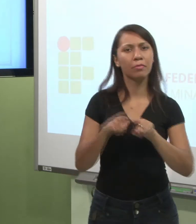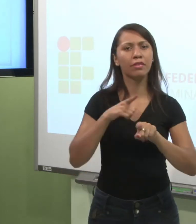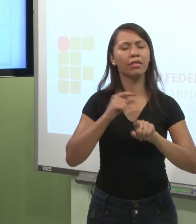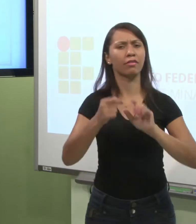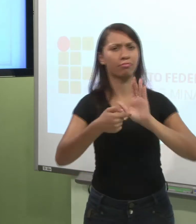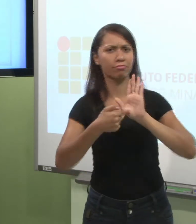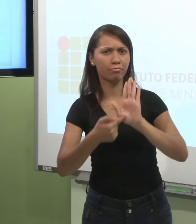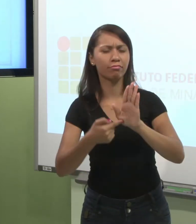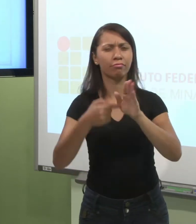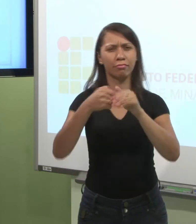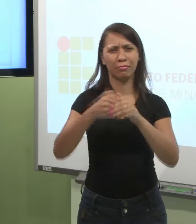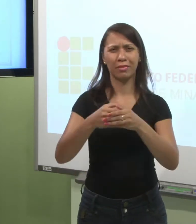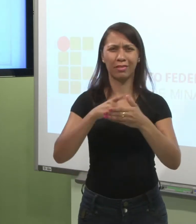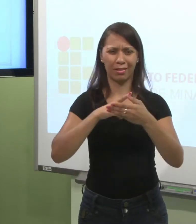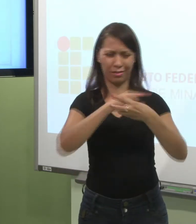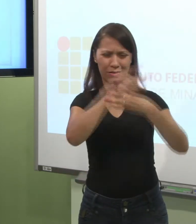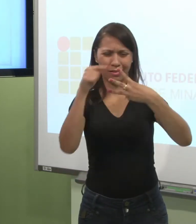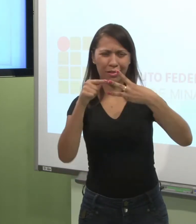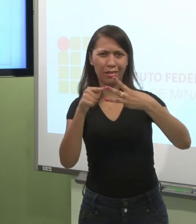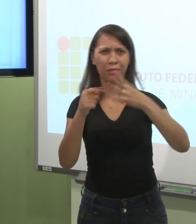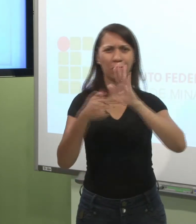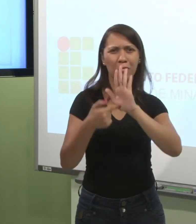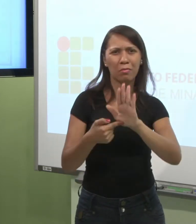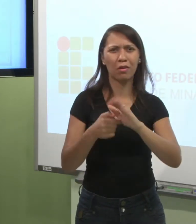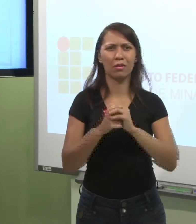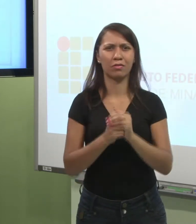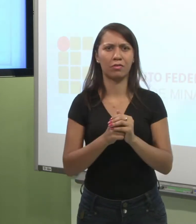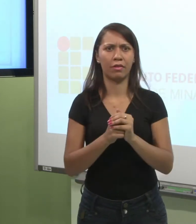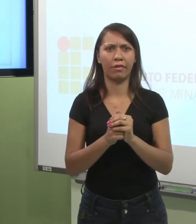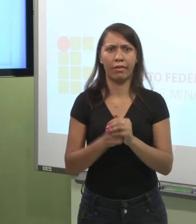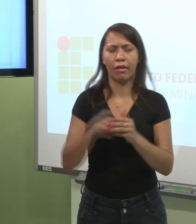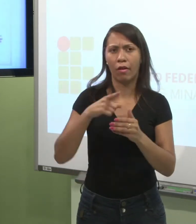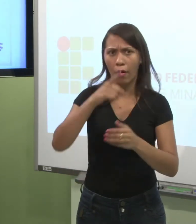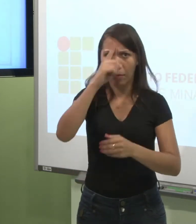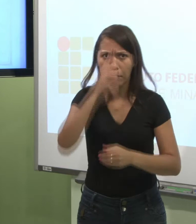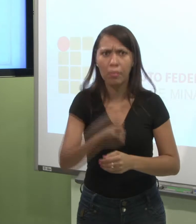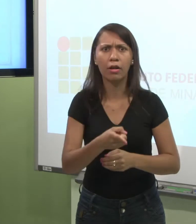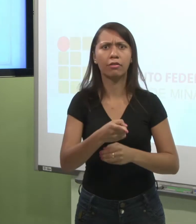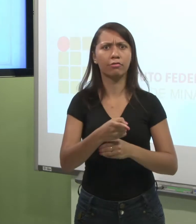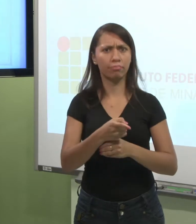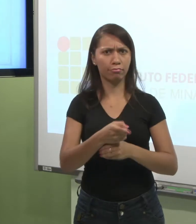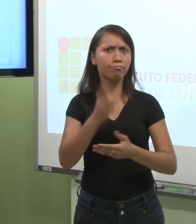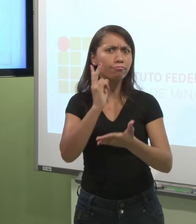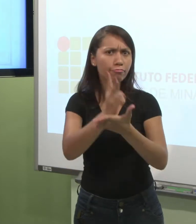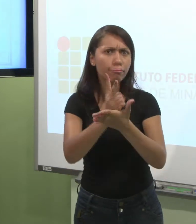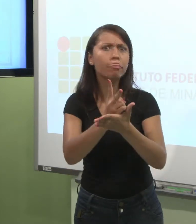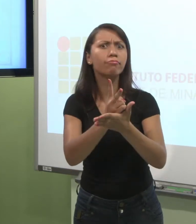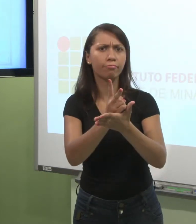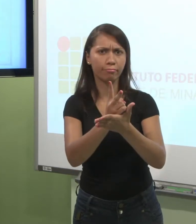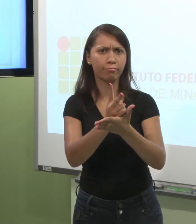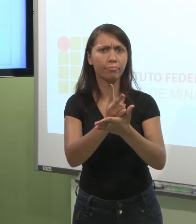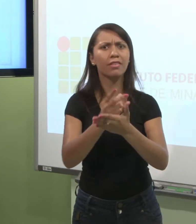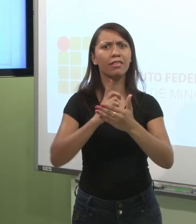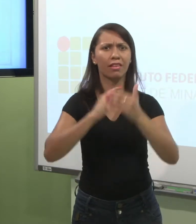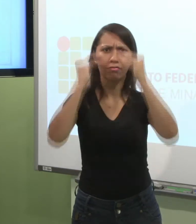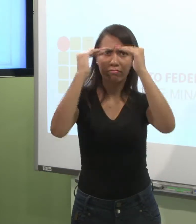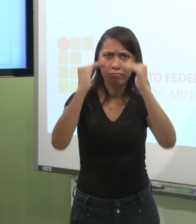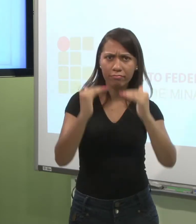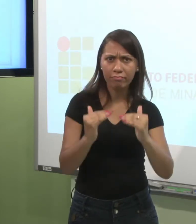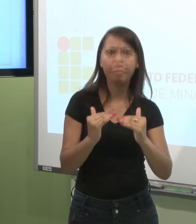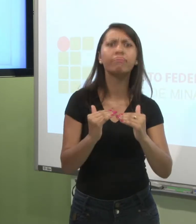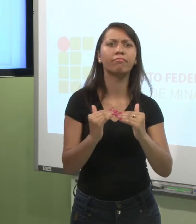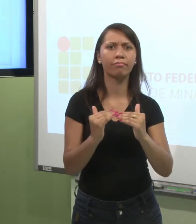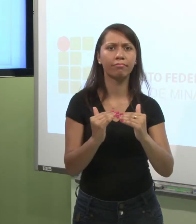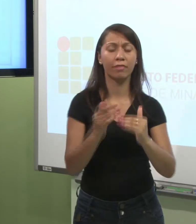ordens, conselhos, súplicas, exprime sempre o tempo presente, ordens no presente, mas apresenta a forma